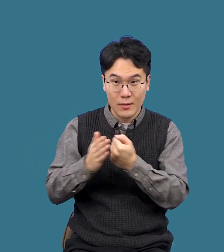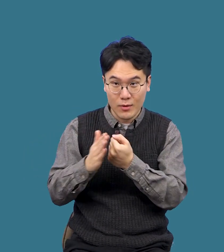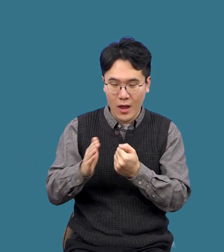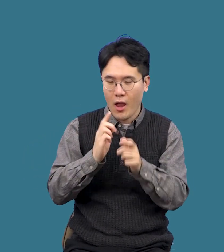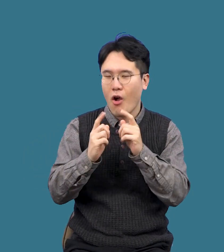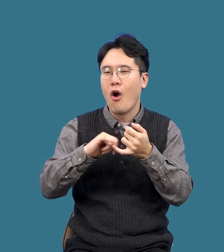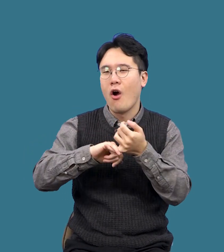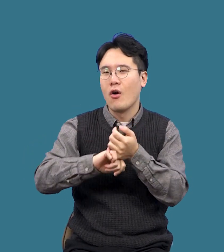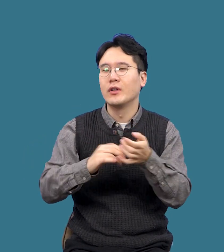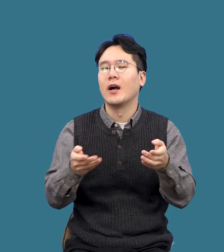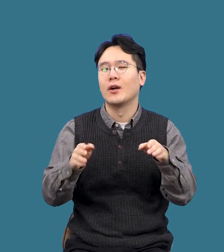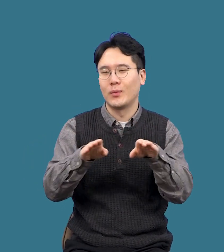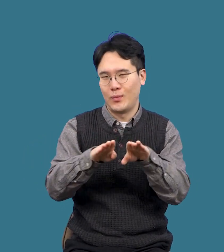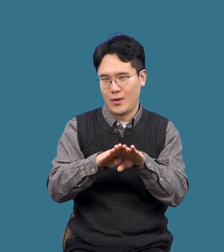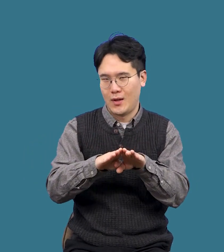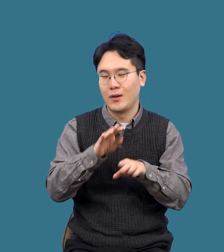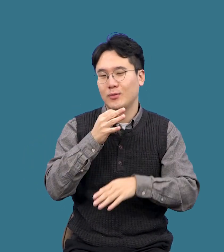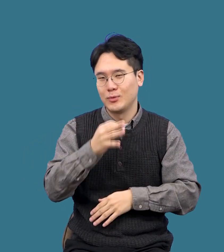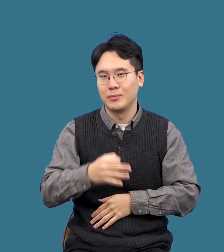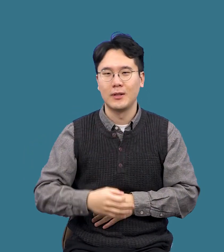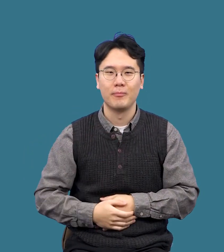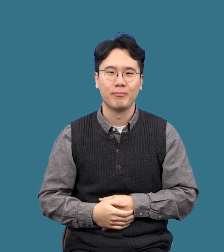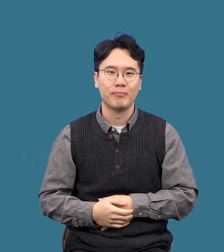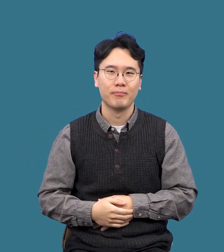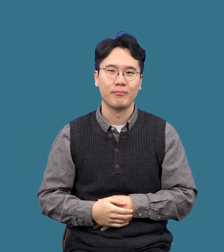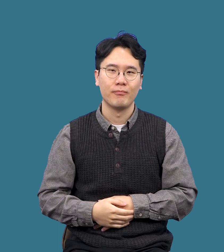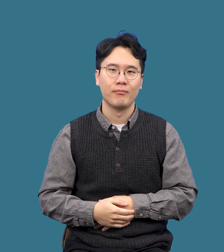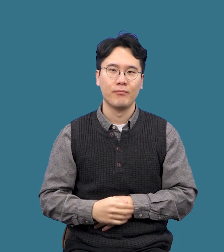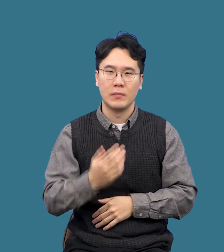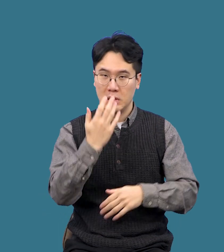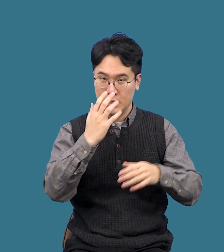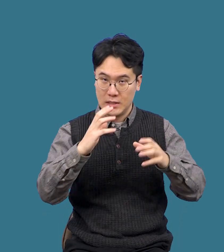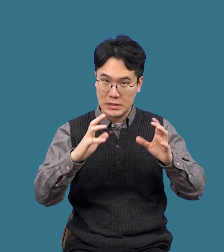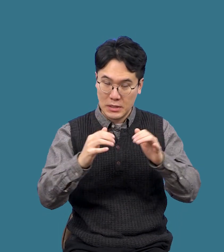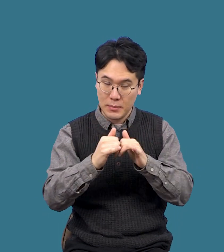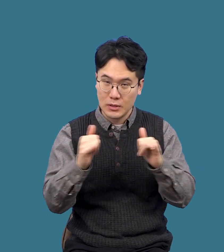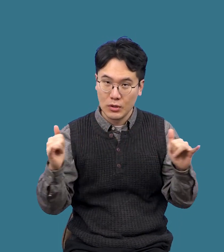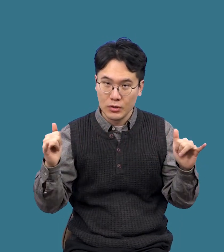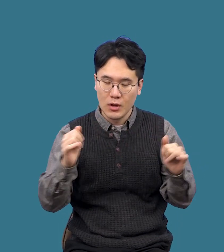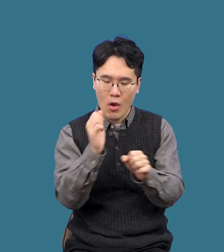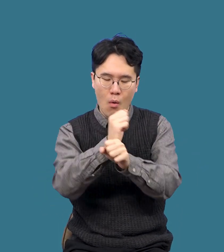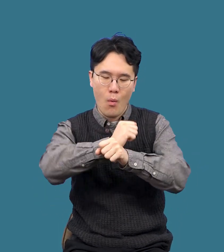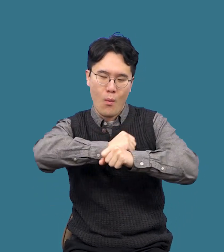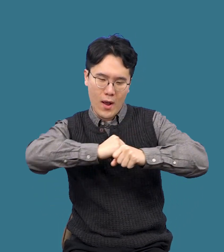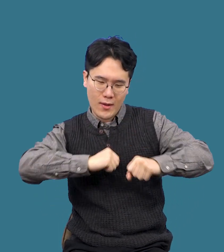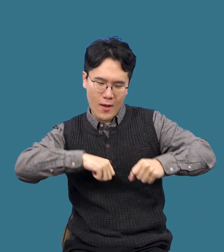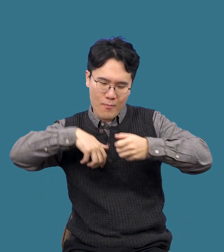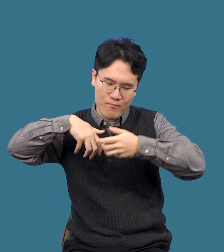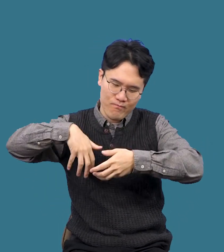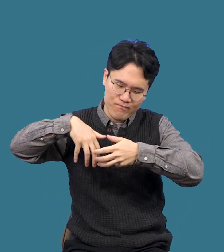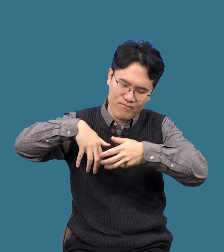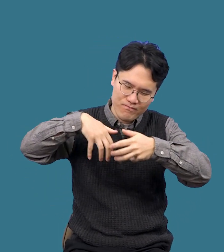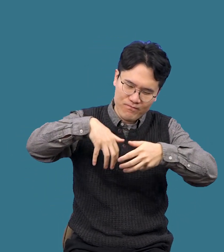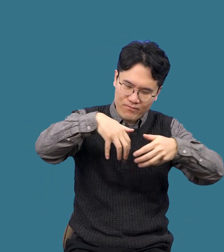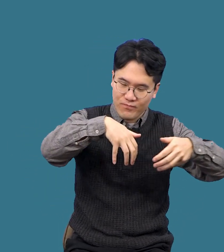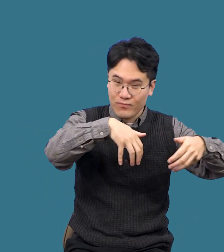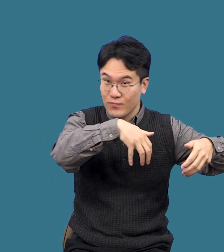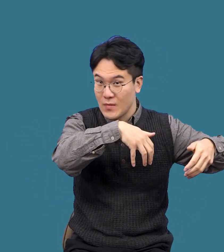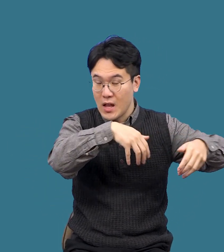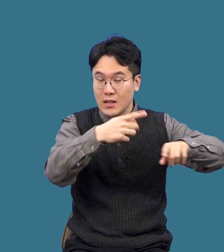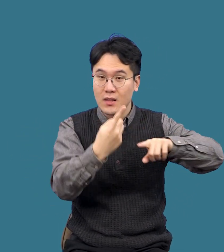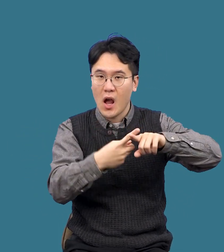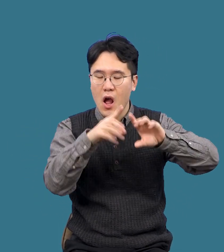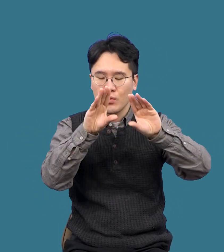자, 이스라엘 백성들이 광야를 행진하다가 정지하게 되면 이제 회막을 중심으로